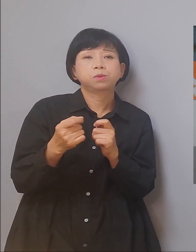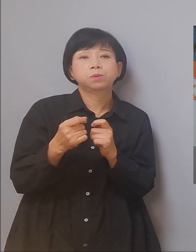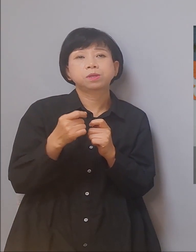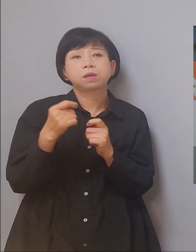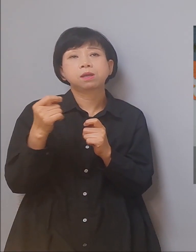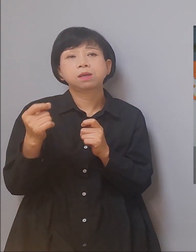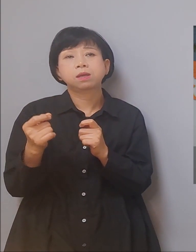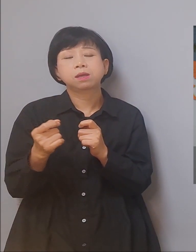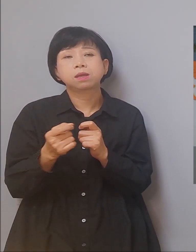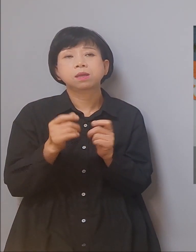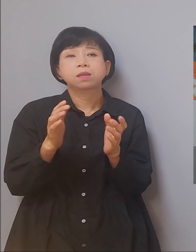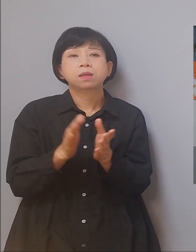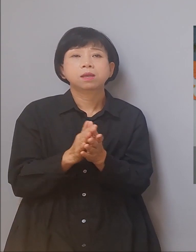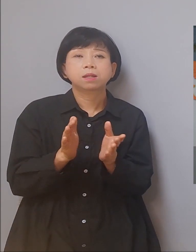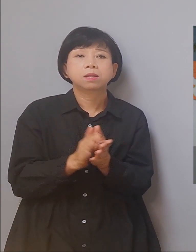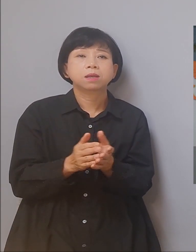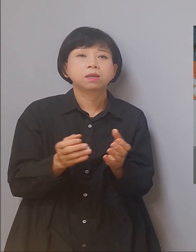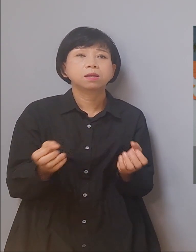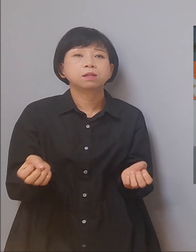화도다.